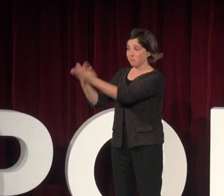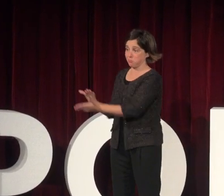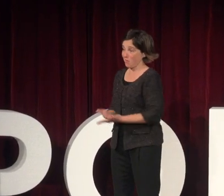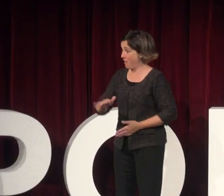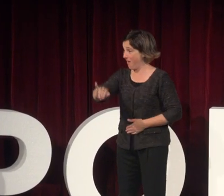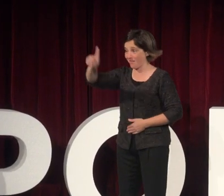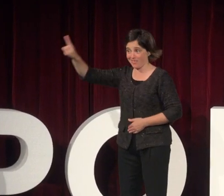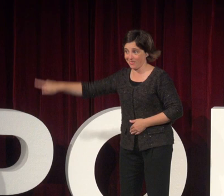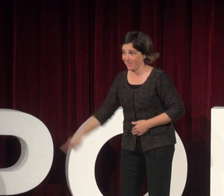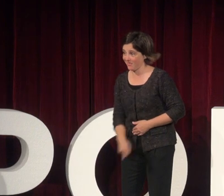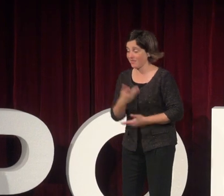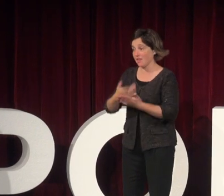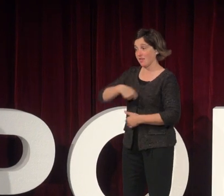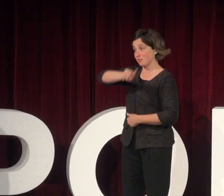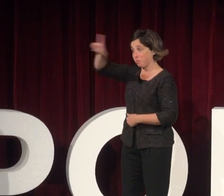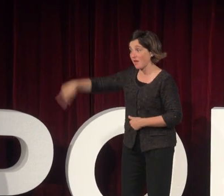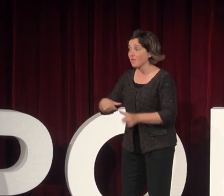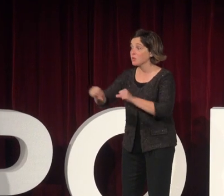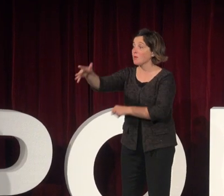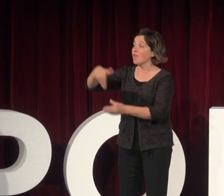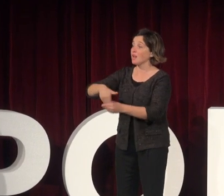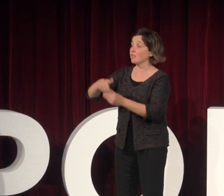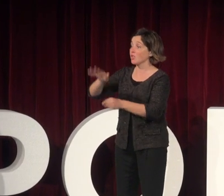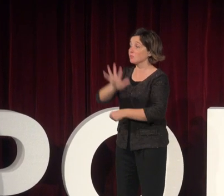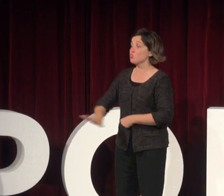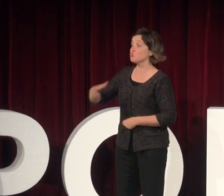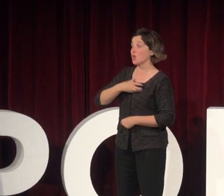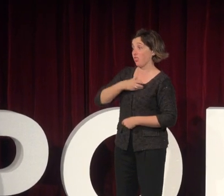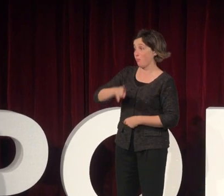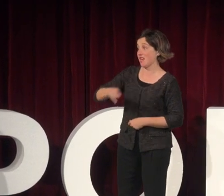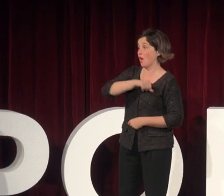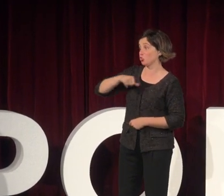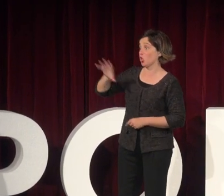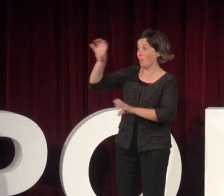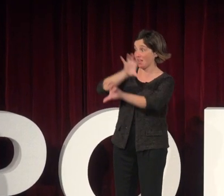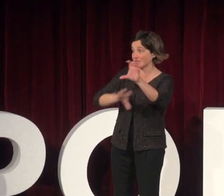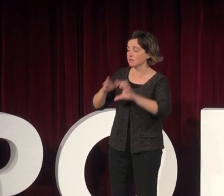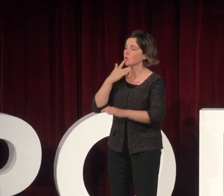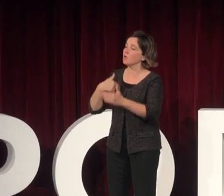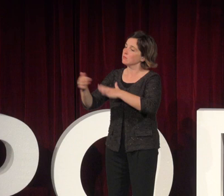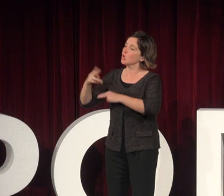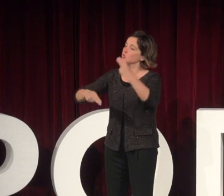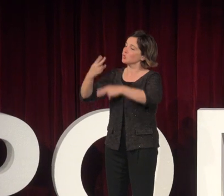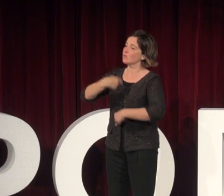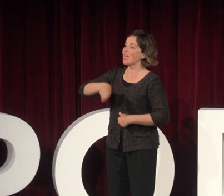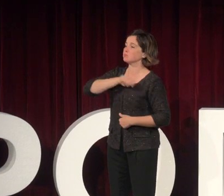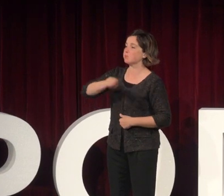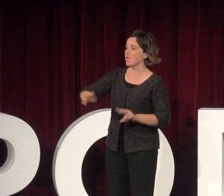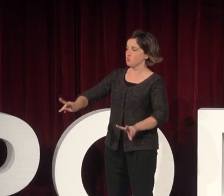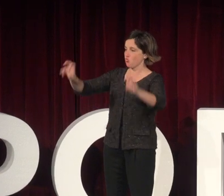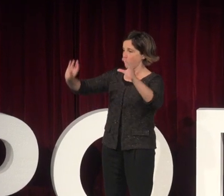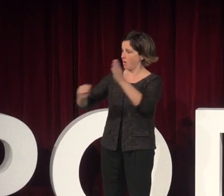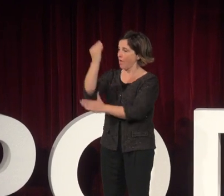Vamos a salir a las próximas elecciones municipales y autonómicas a seguir construyendo una España